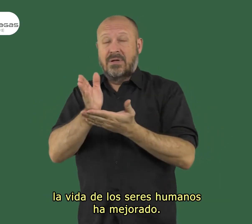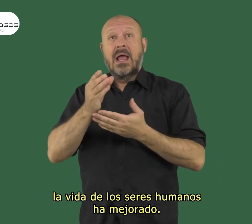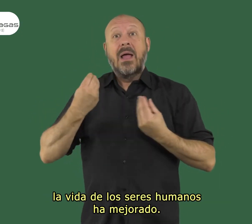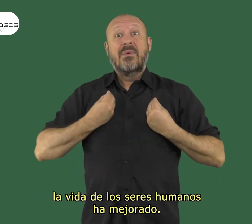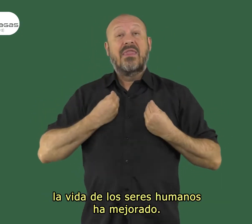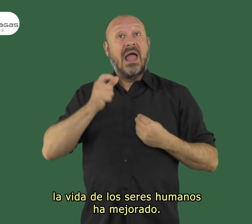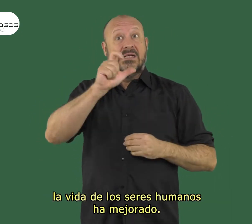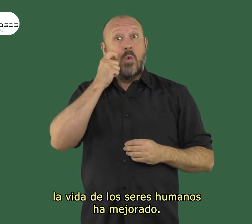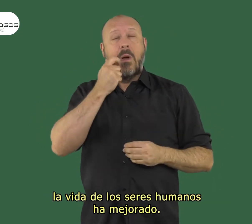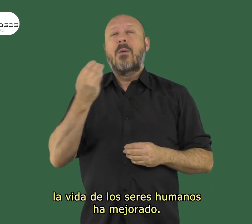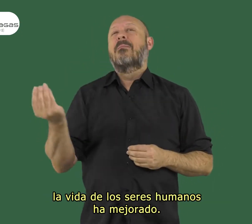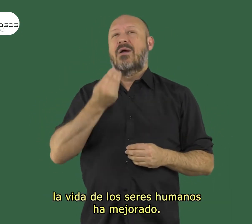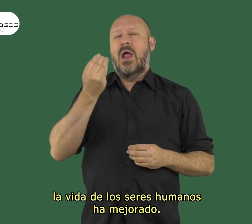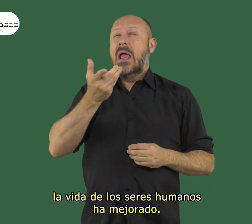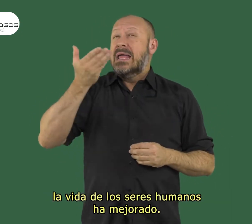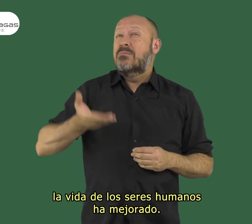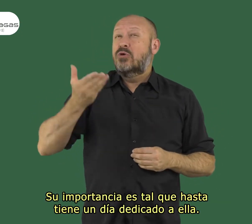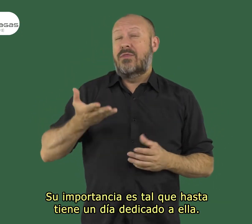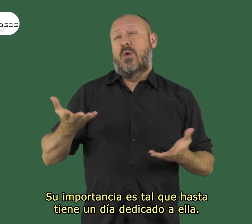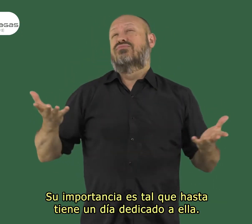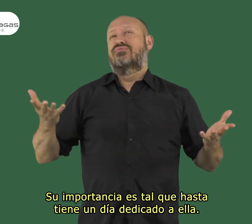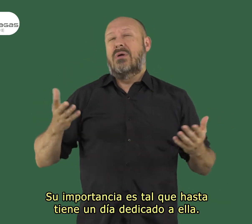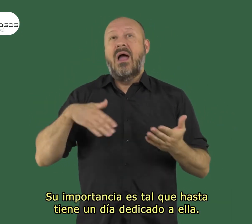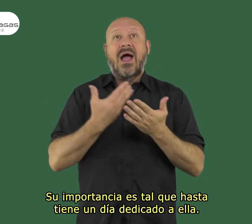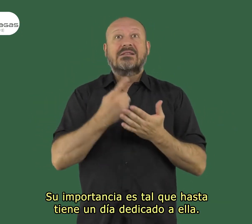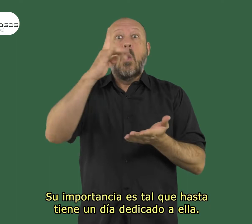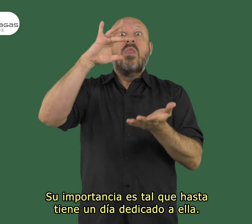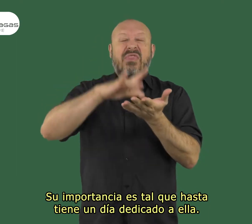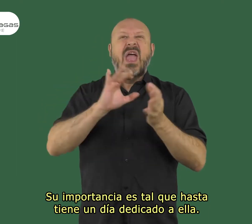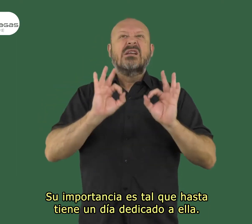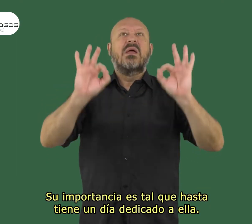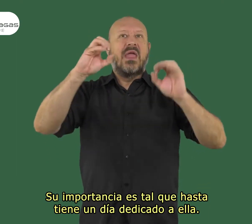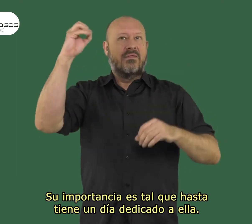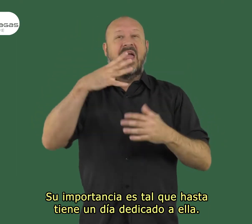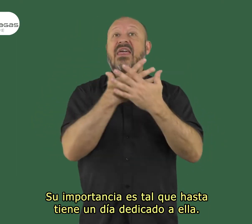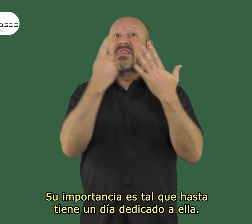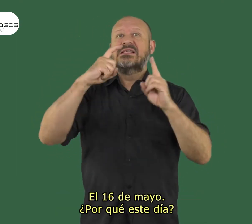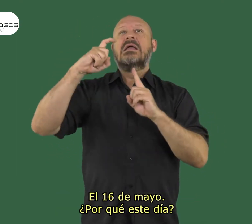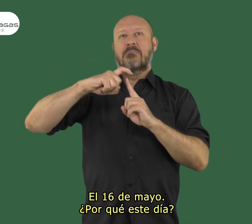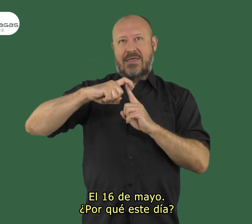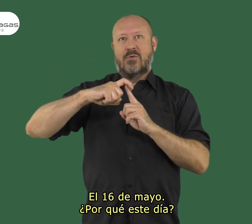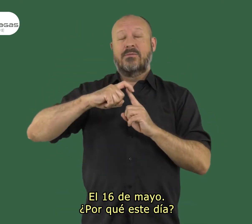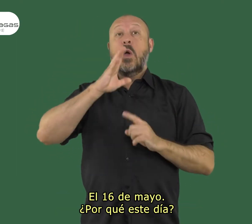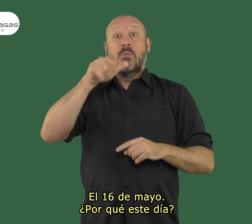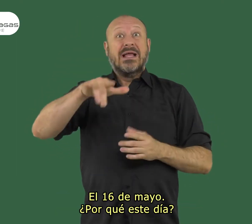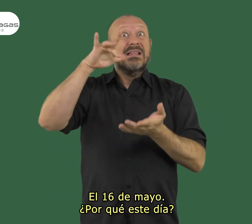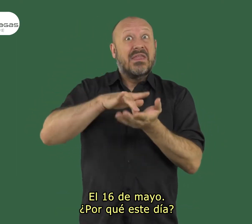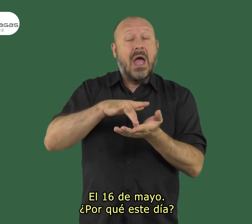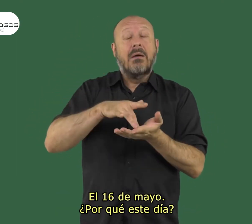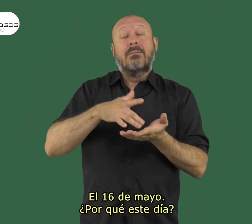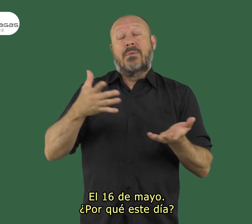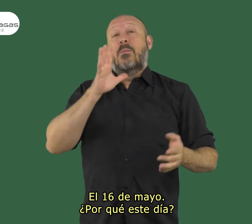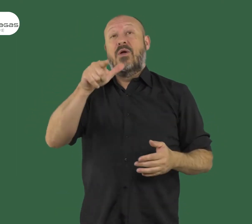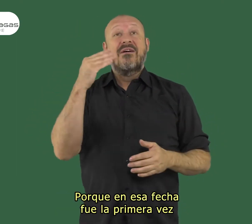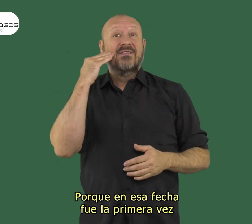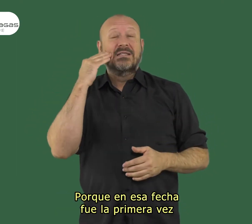tecnología, la vida de los seres humanos ha mejorado. Su importancia es tal que hasta tiene un día dedicado a ella, el 16 de mayo. ¿Por